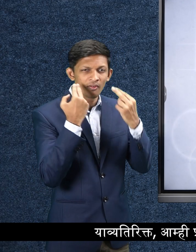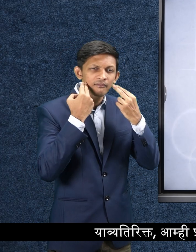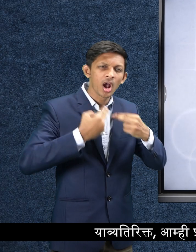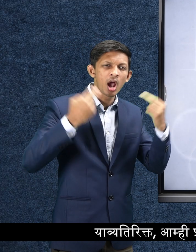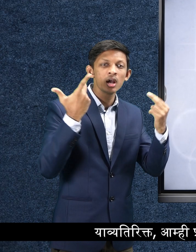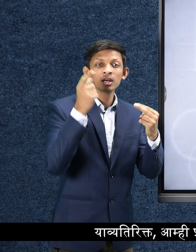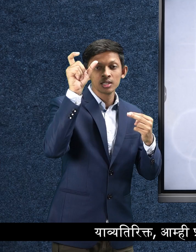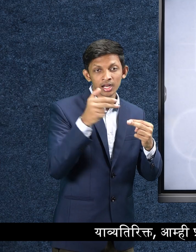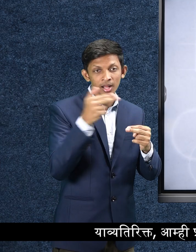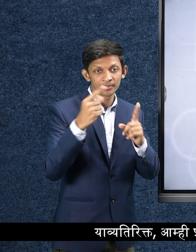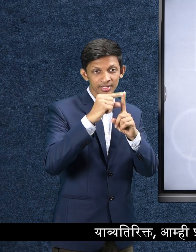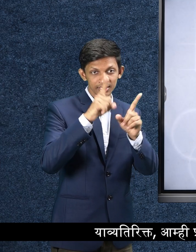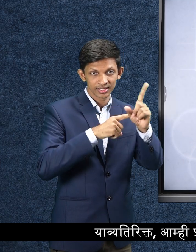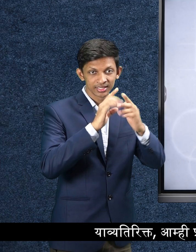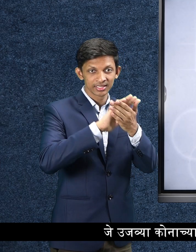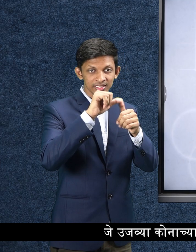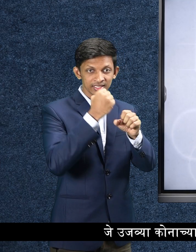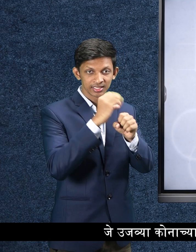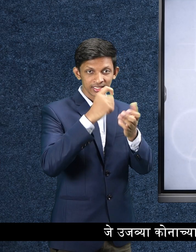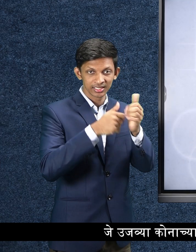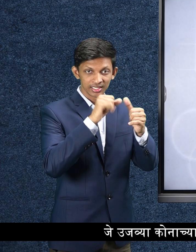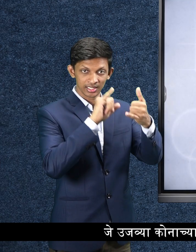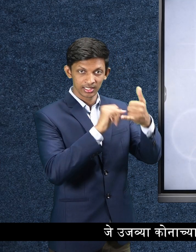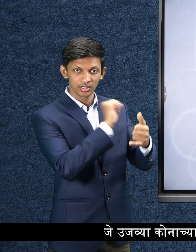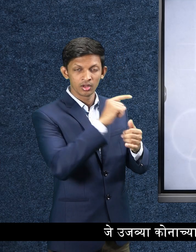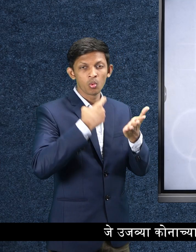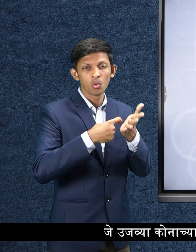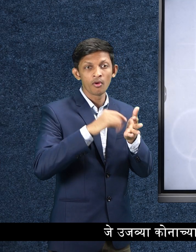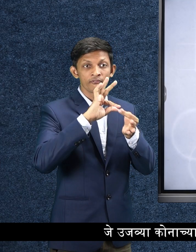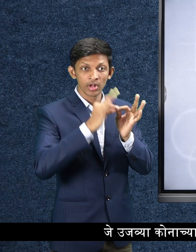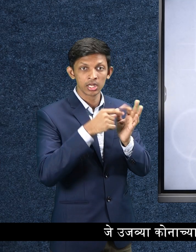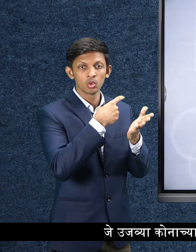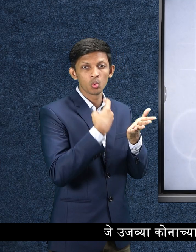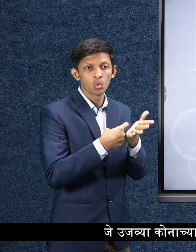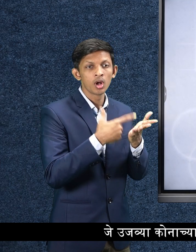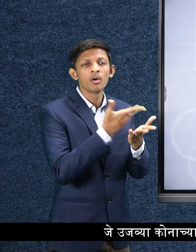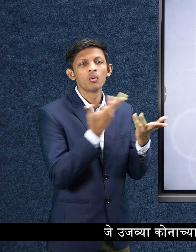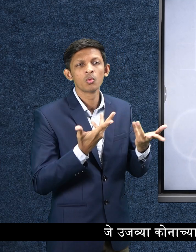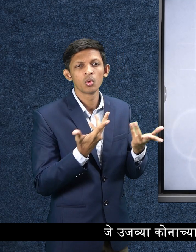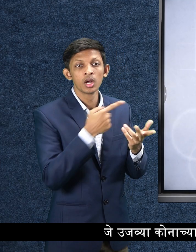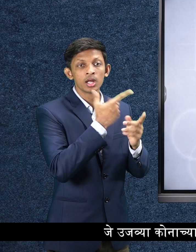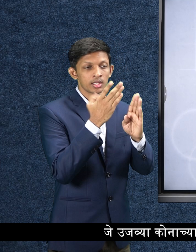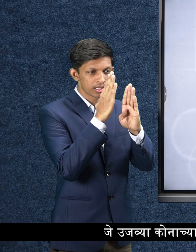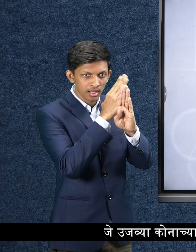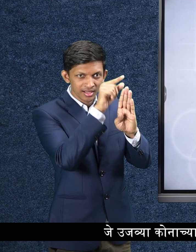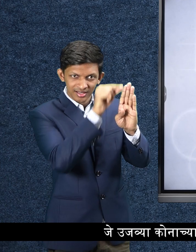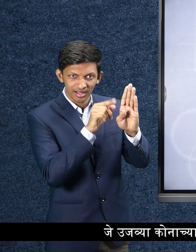प्रमेयात डुबकी मारणार आहोत, जे उजव्या कोनाच्या त्रिकोणाच्या बाजूमधील छुपे संबंध उघड